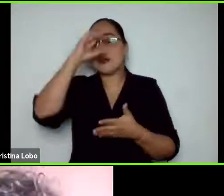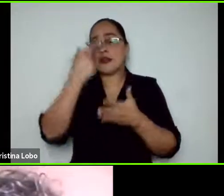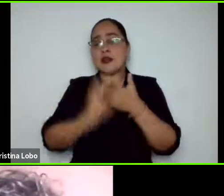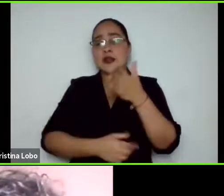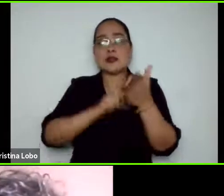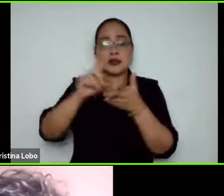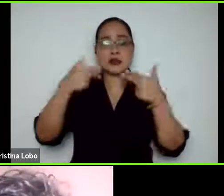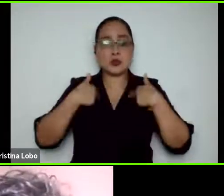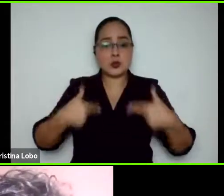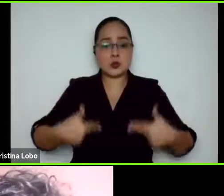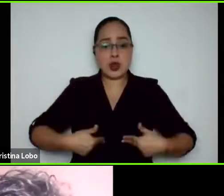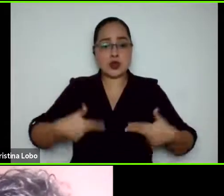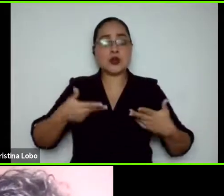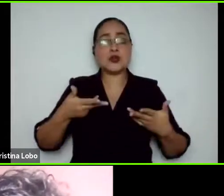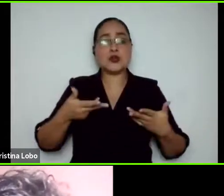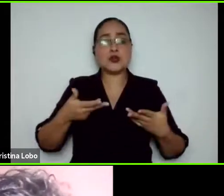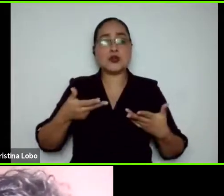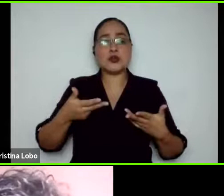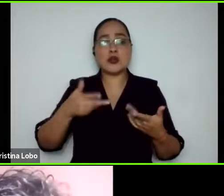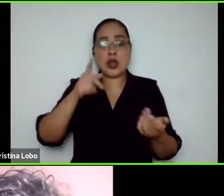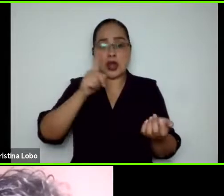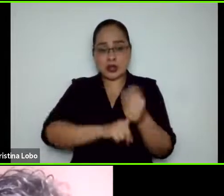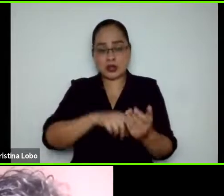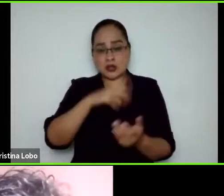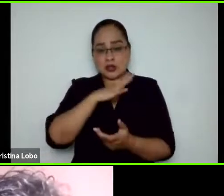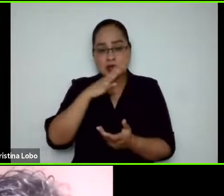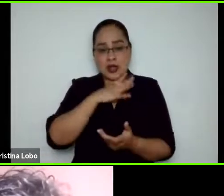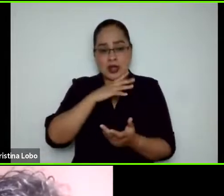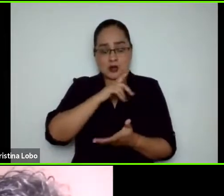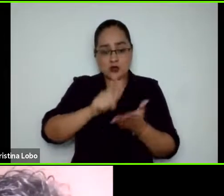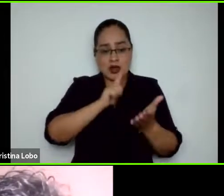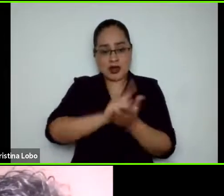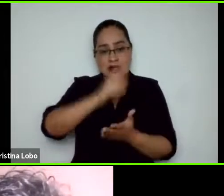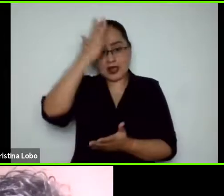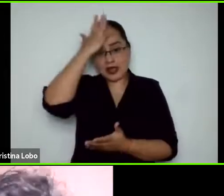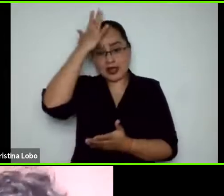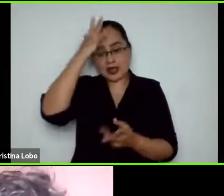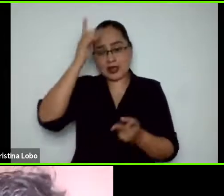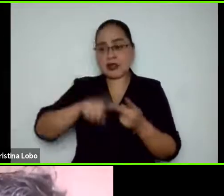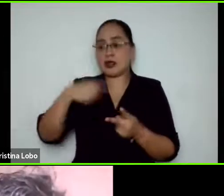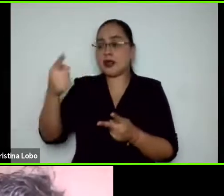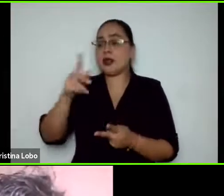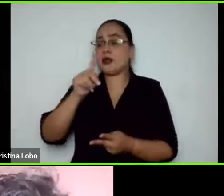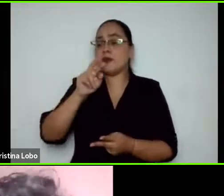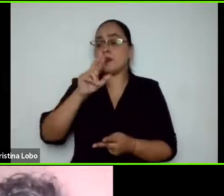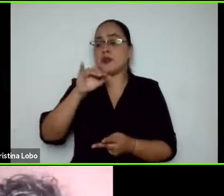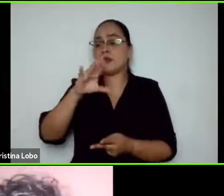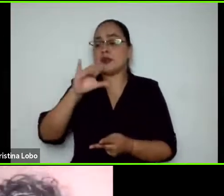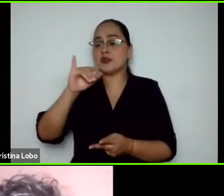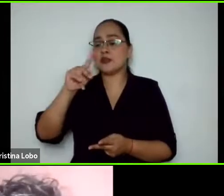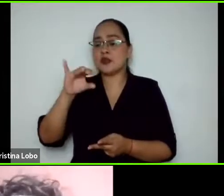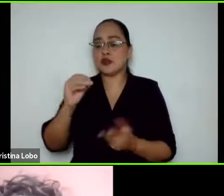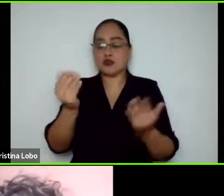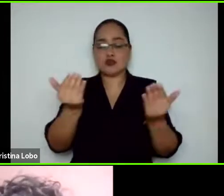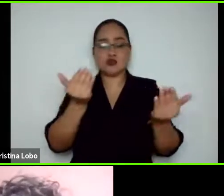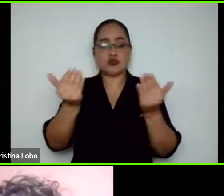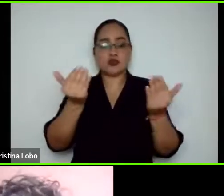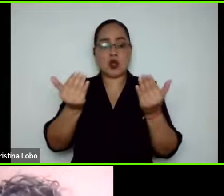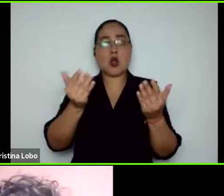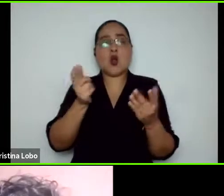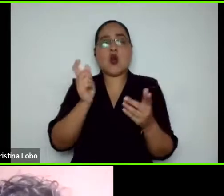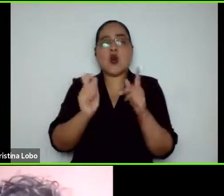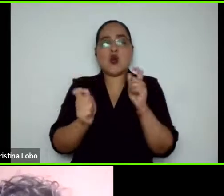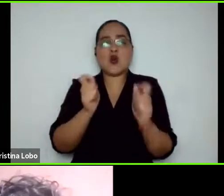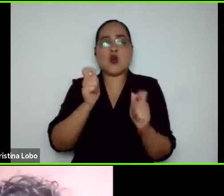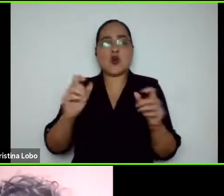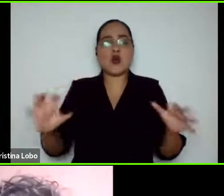humanos se encuentra una norma de carácter general versus un principio, ¿cómo se debe realizar la interpretación